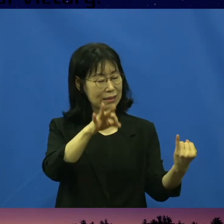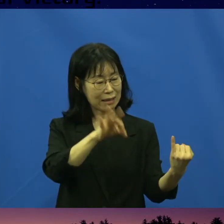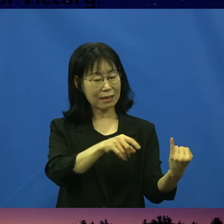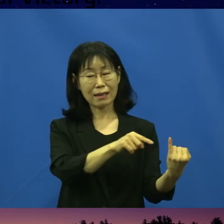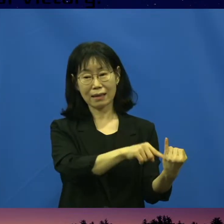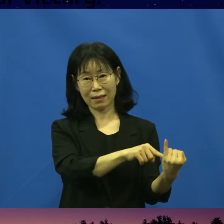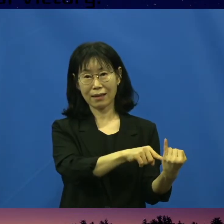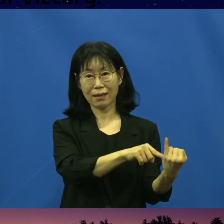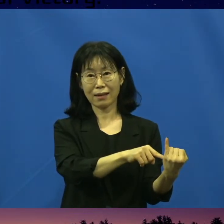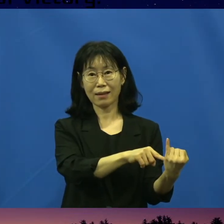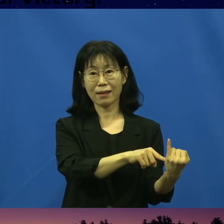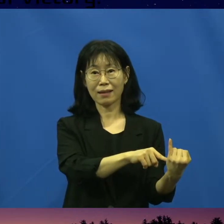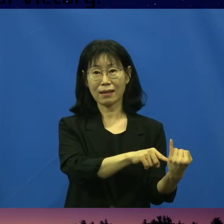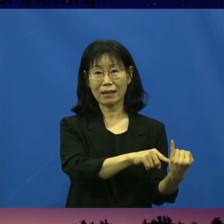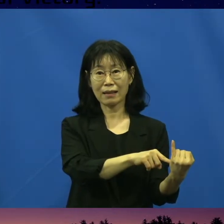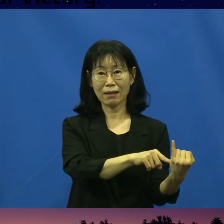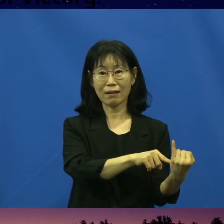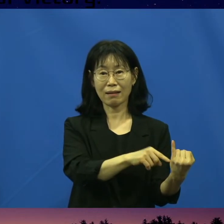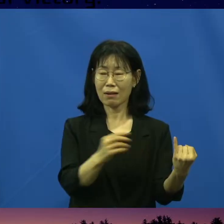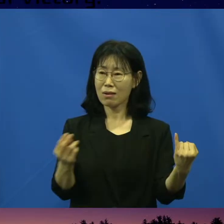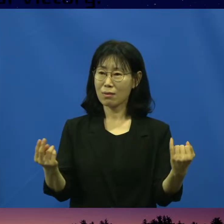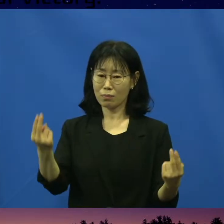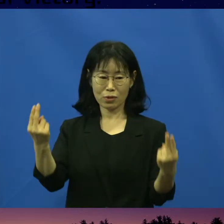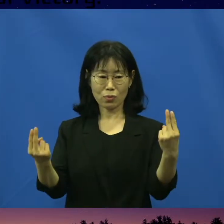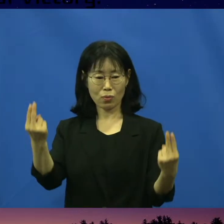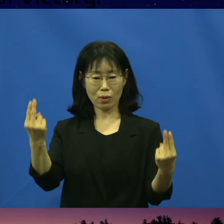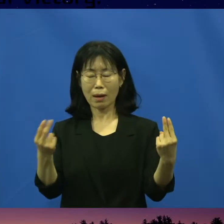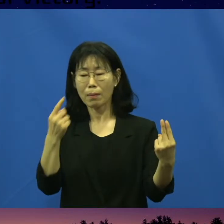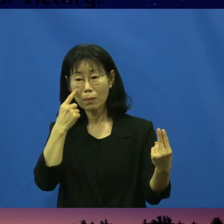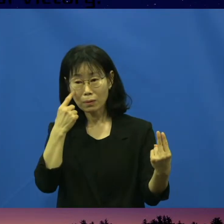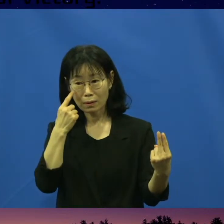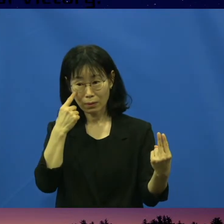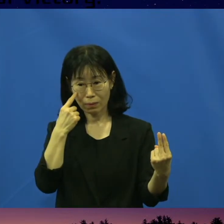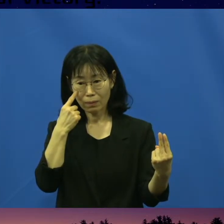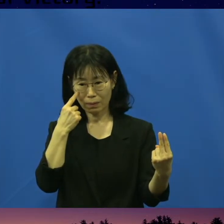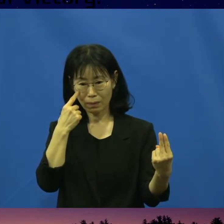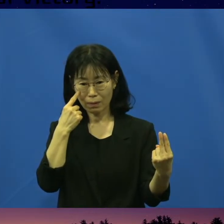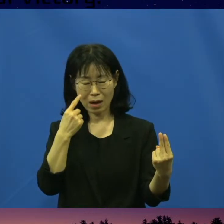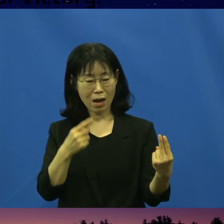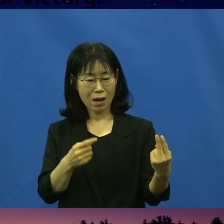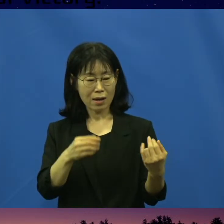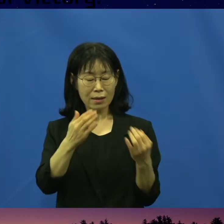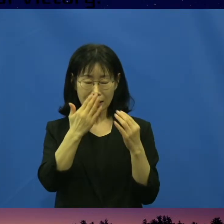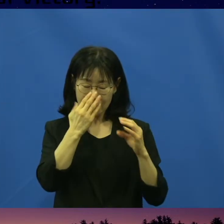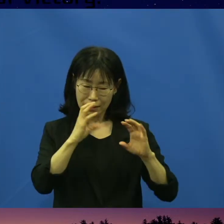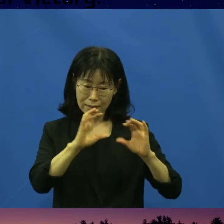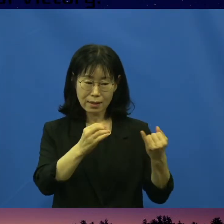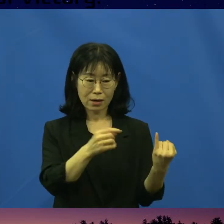소녀. 이 대비를 딱 하고 있는 거잖아요. 성경이. 이름도 없어요. 이 소녀는.